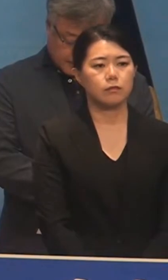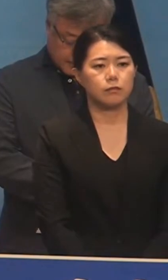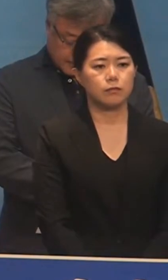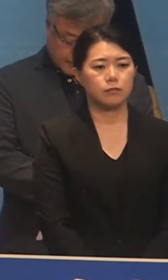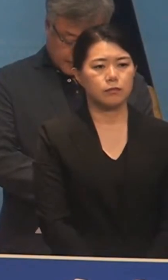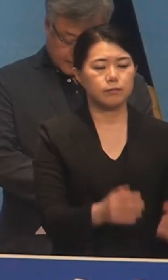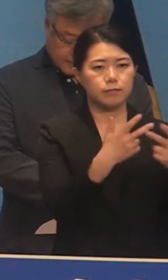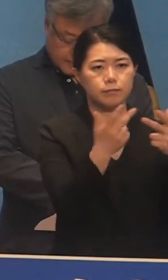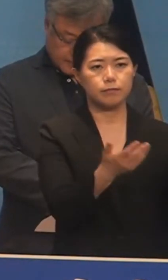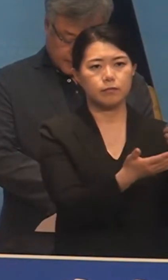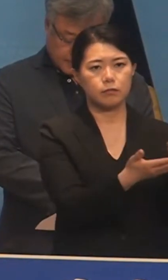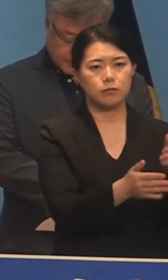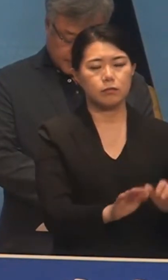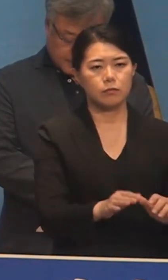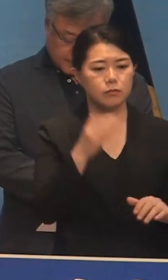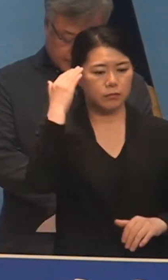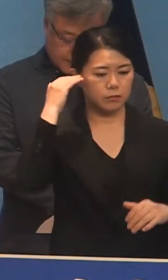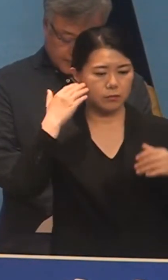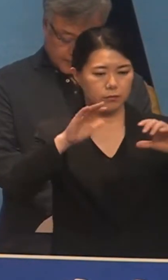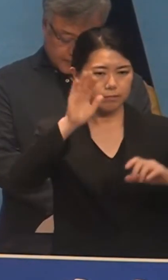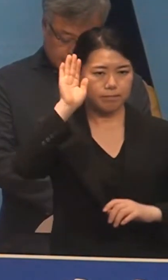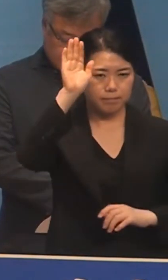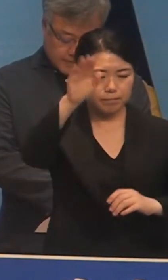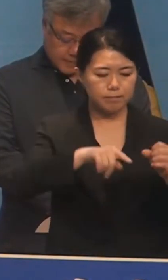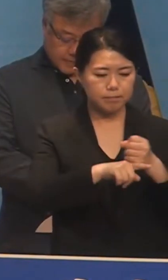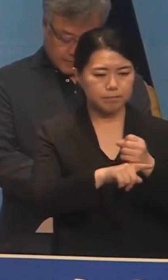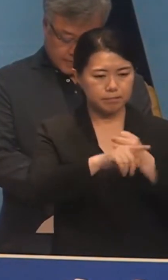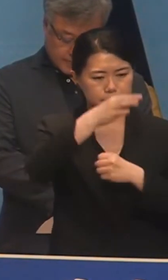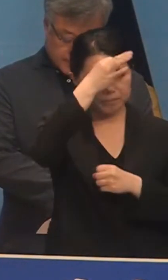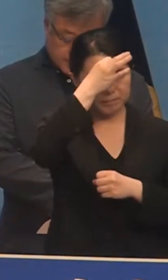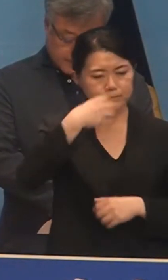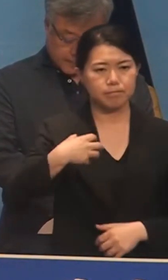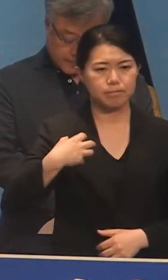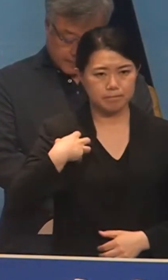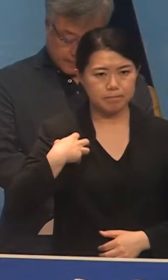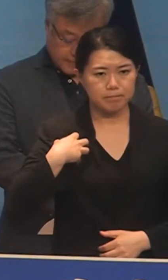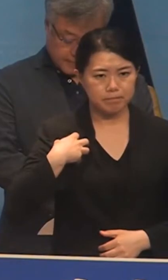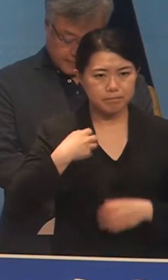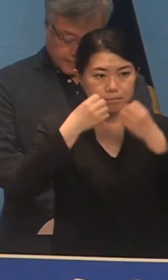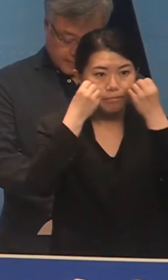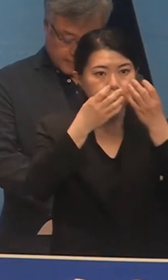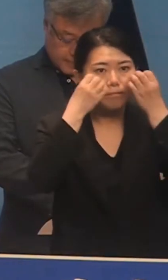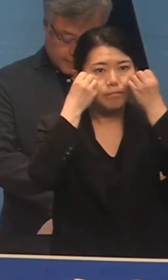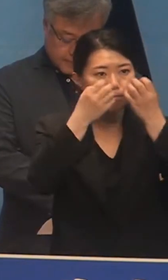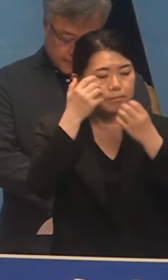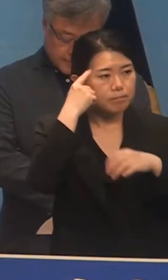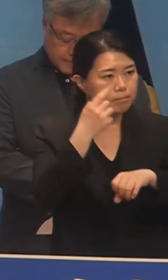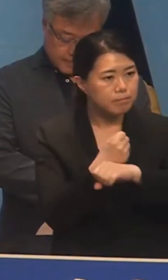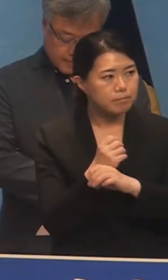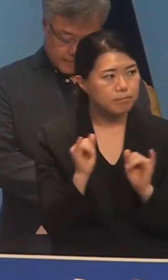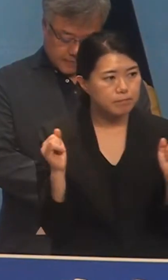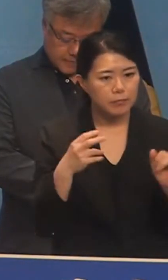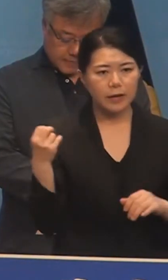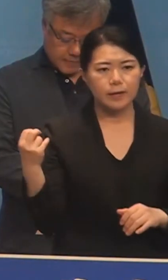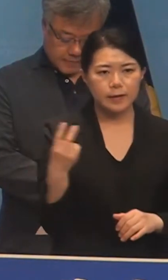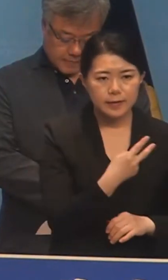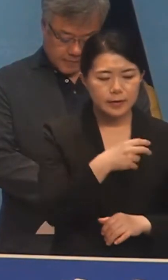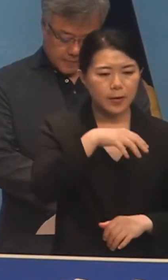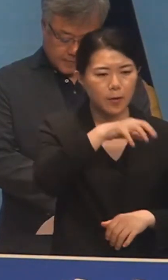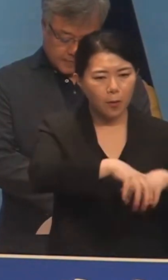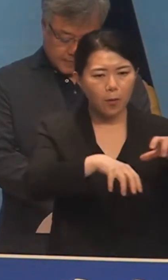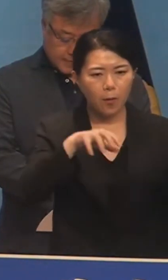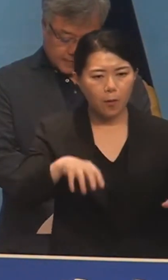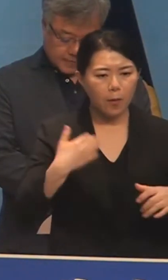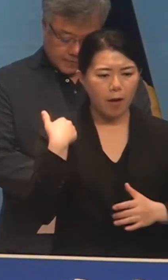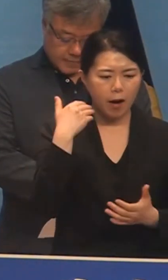이 후보는 대한민국 미래 과학기술을 책임질 신진 연구자들이 다시 연구개발 현장으로